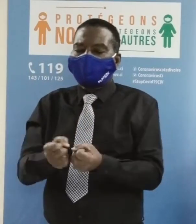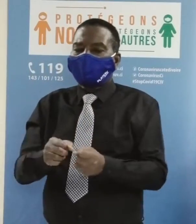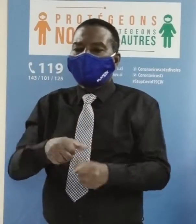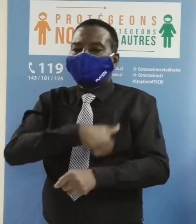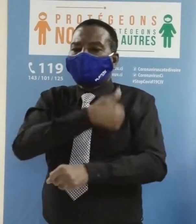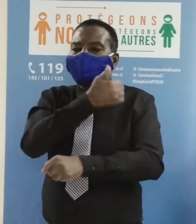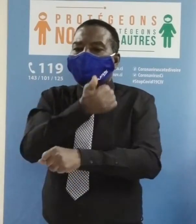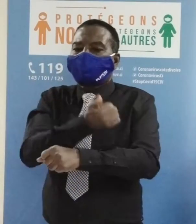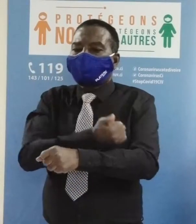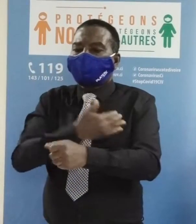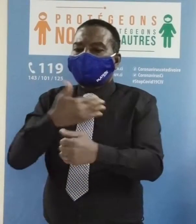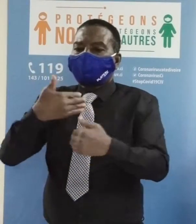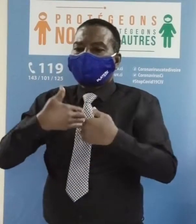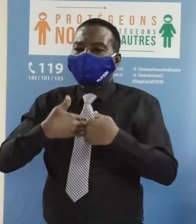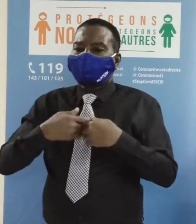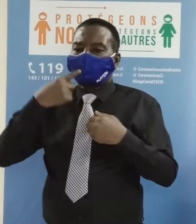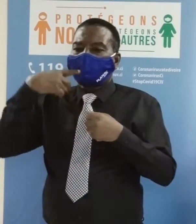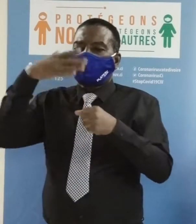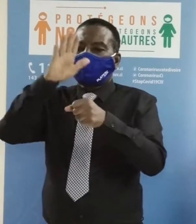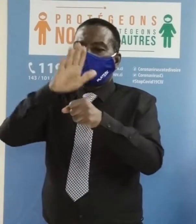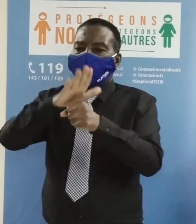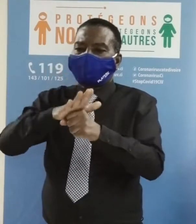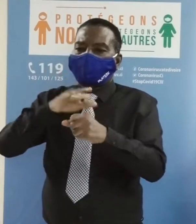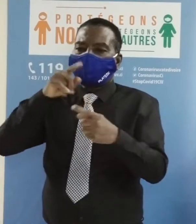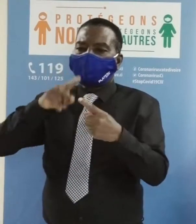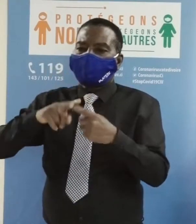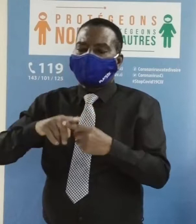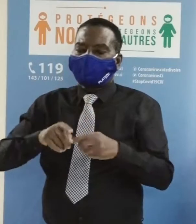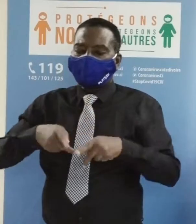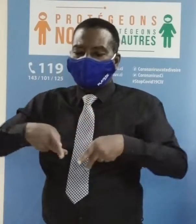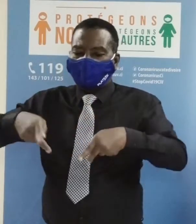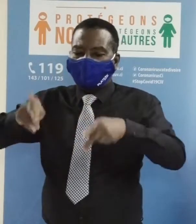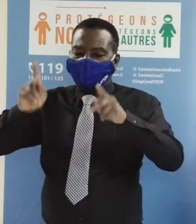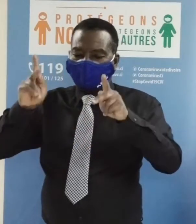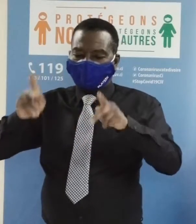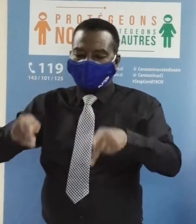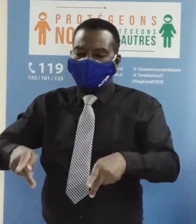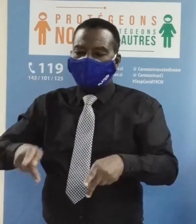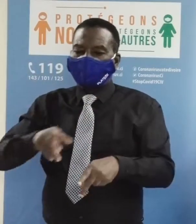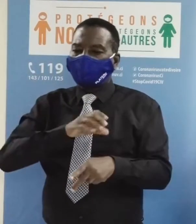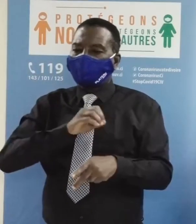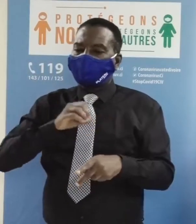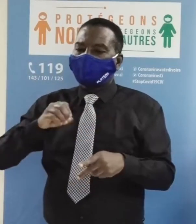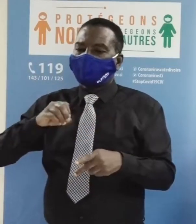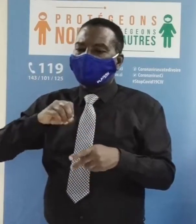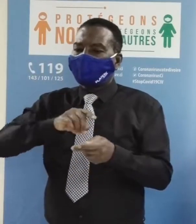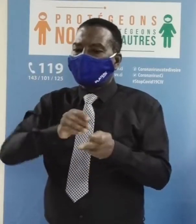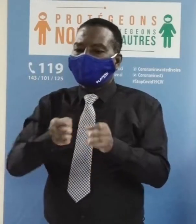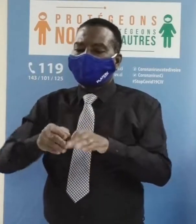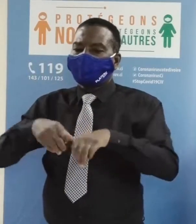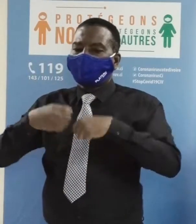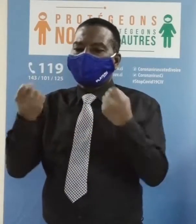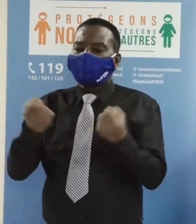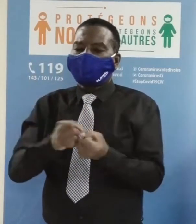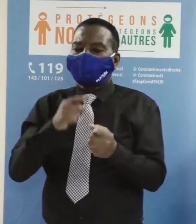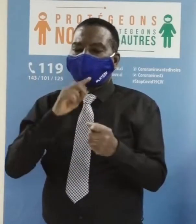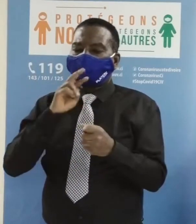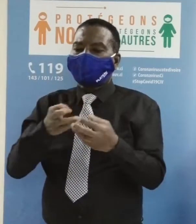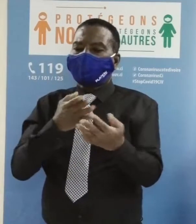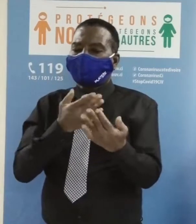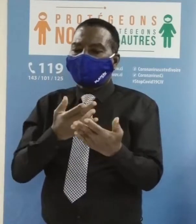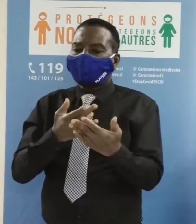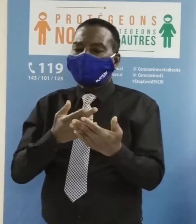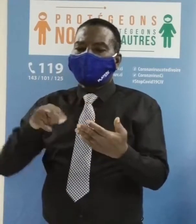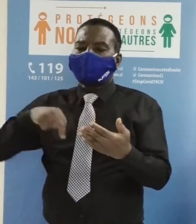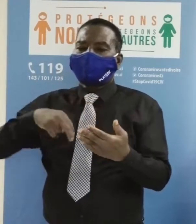ont pour premier à ces personnes ses fils de sociaux sont en attente nous espérons